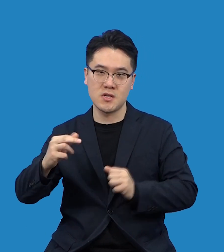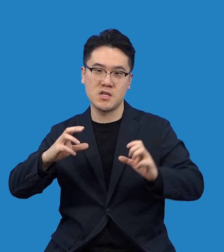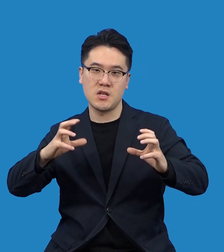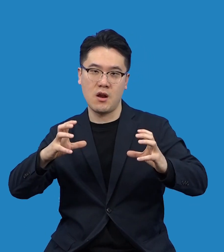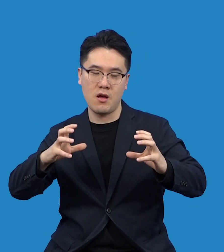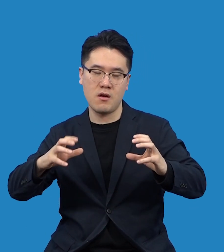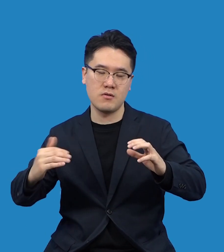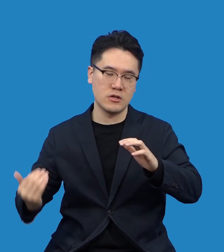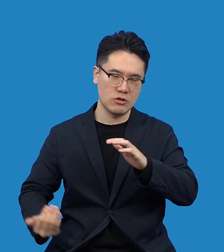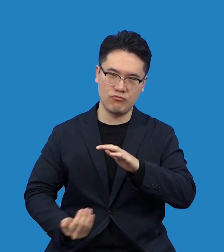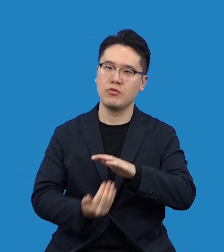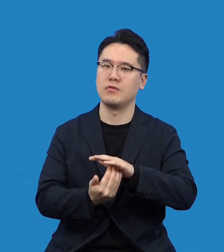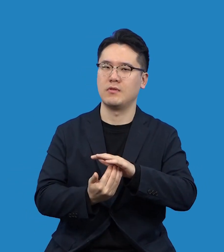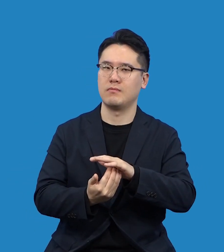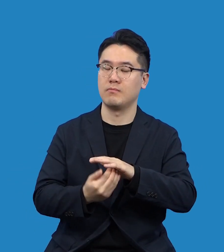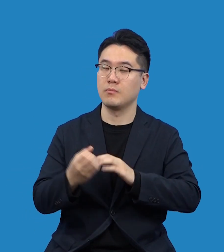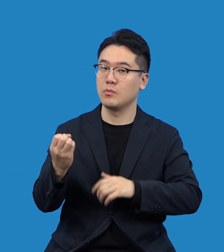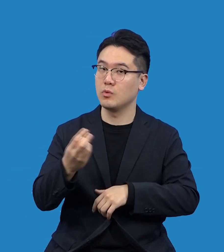그때 박혀 있죠.